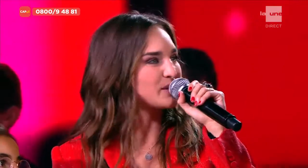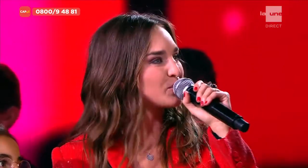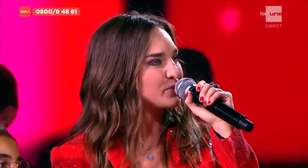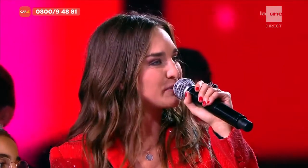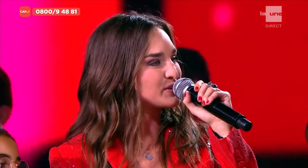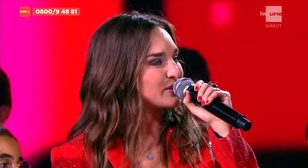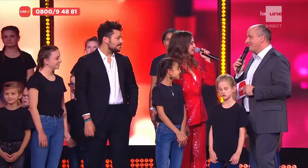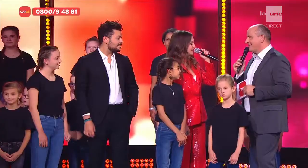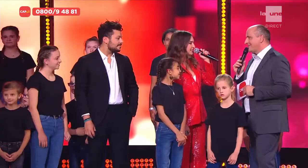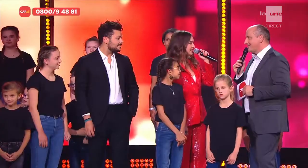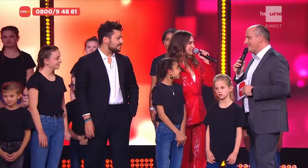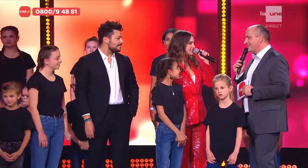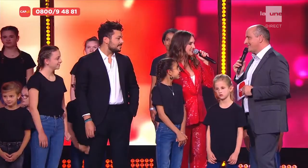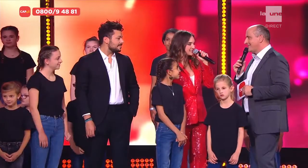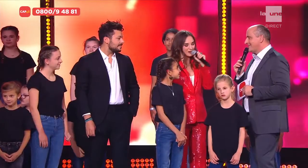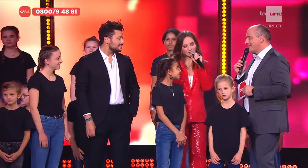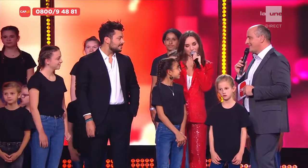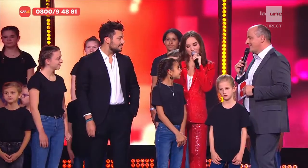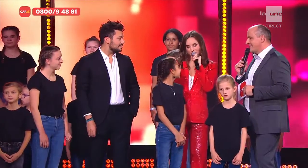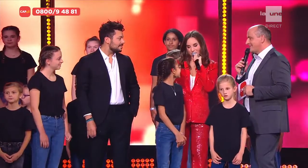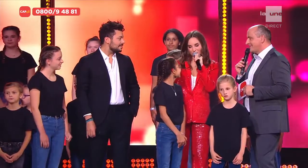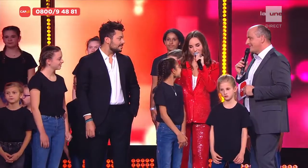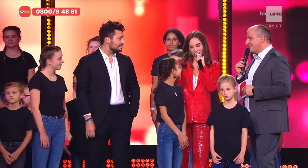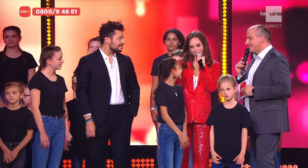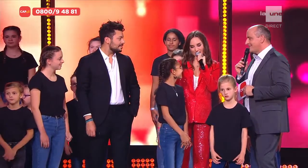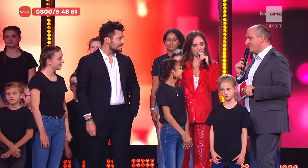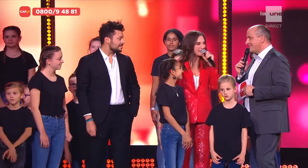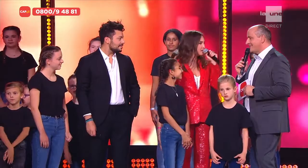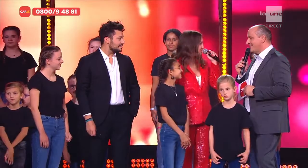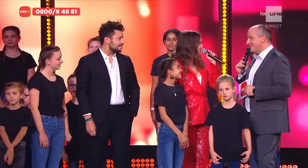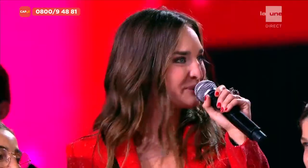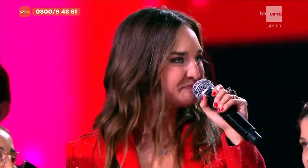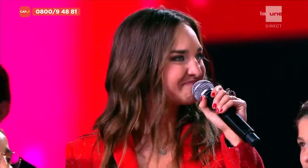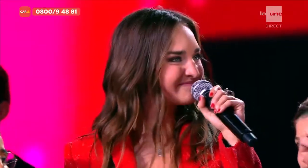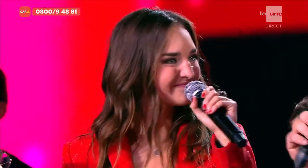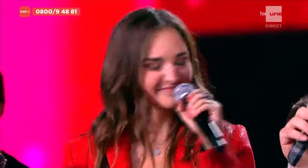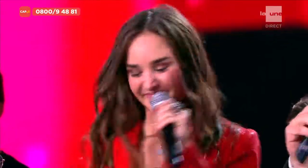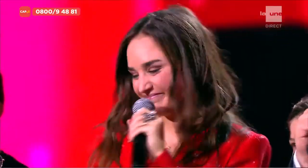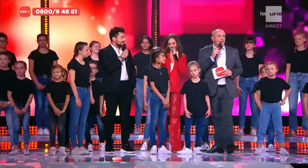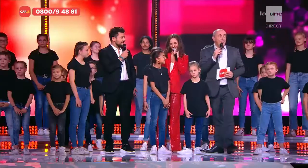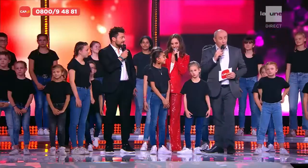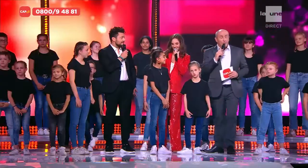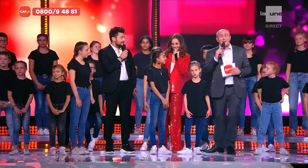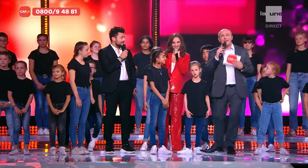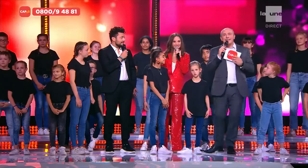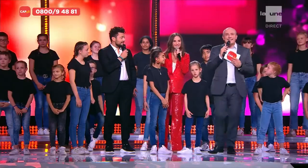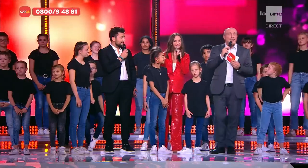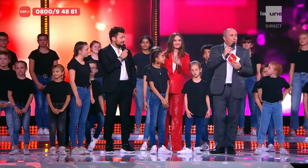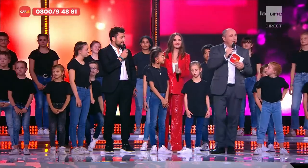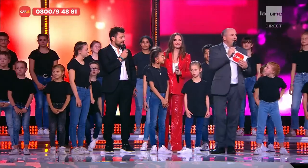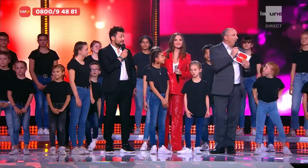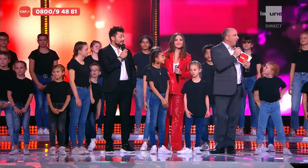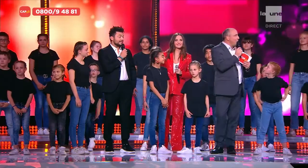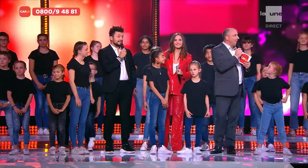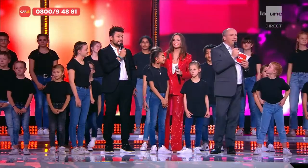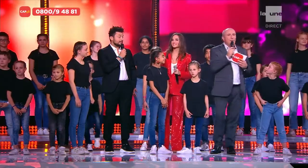de l'école de Namur m'ont fait, parce que voilà, je pense que ce sera un moment inoubliable pour moi. Et pour eux, et pour nous aussi. C'était un